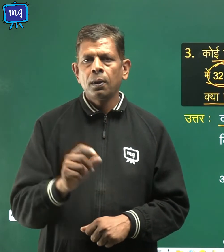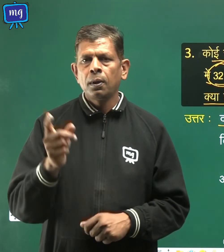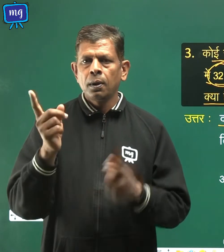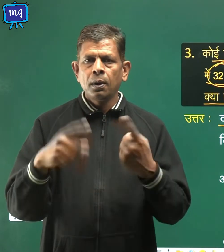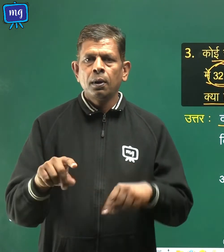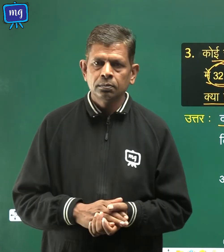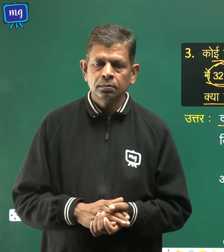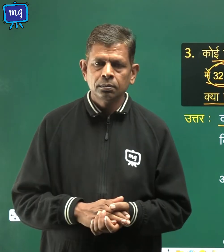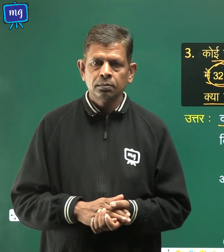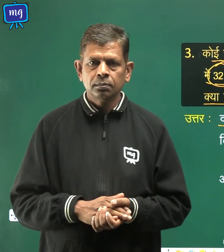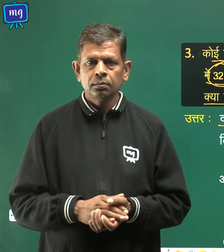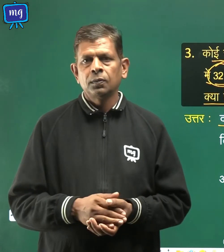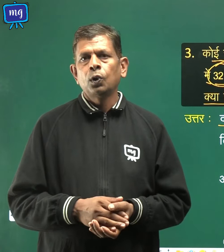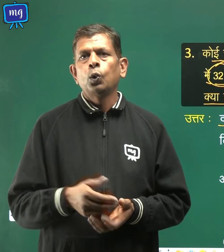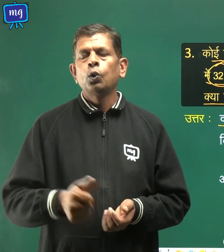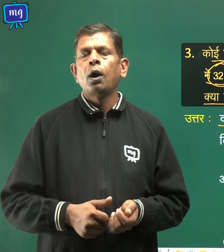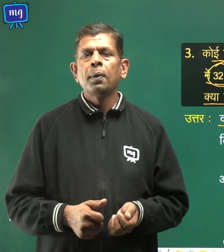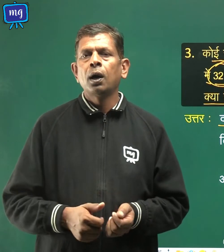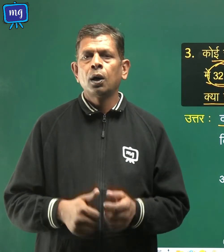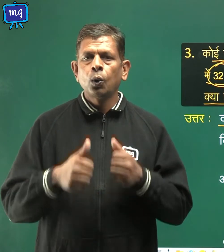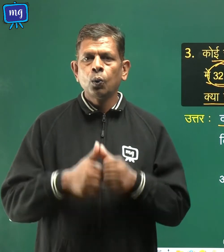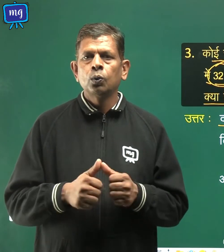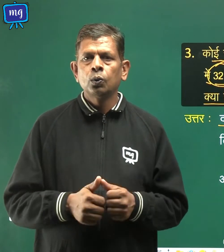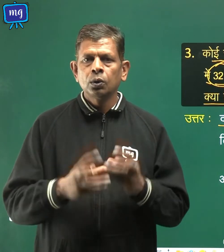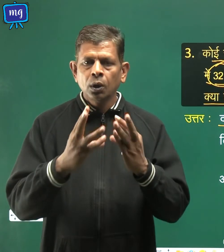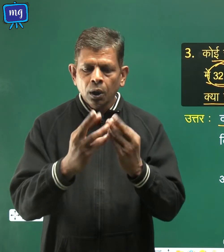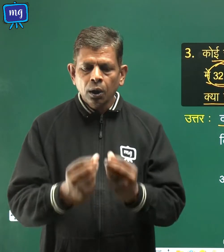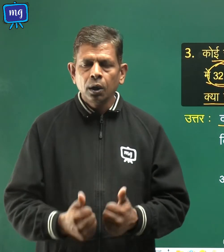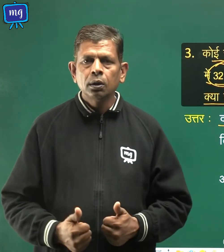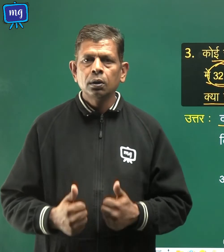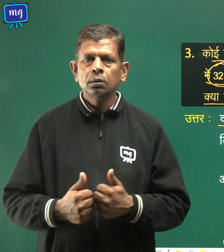करेंगे तो हमारा उत्तर आएगा